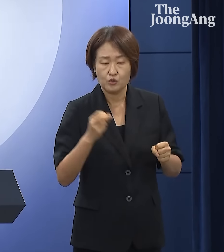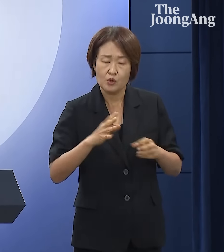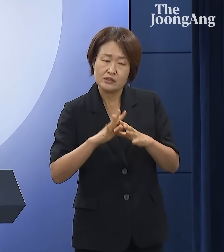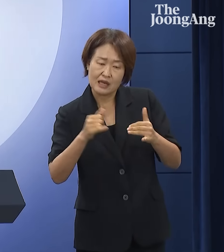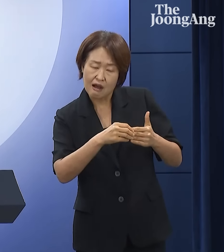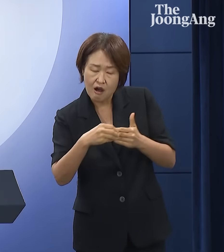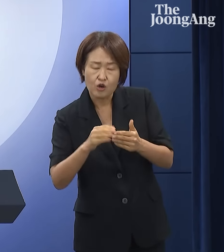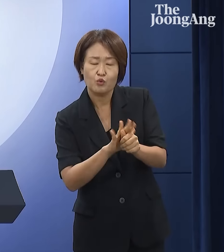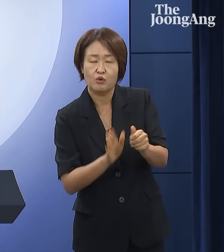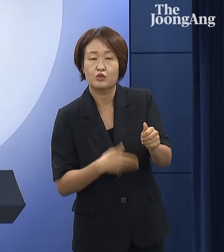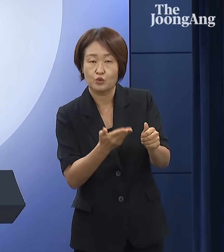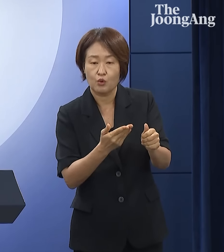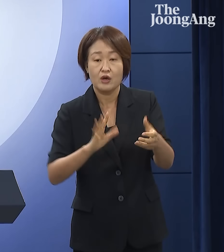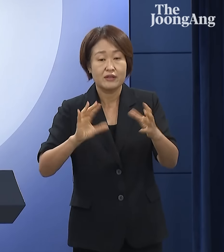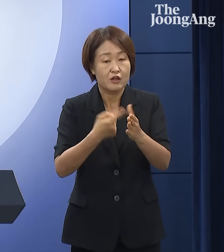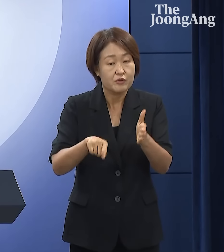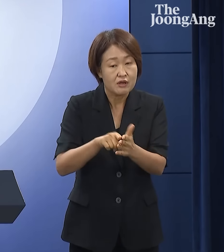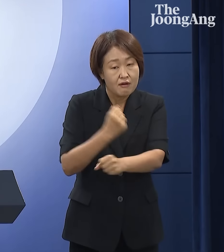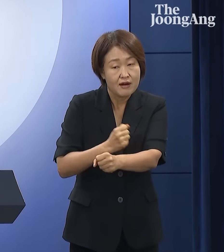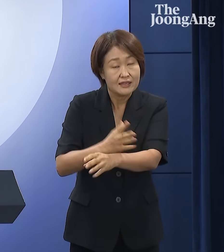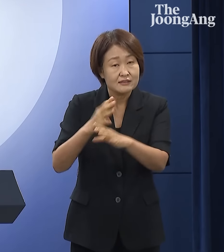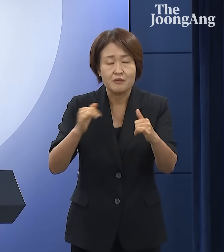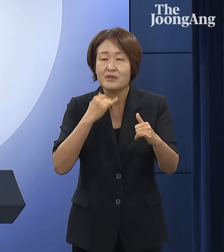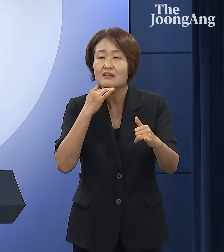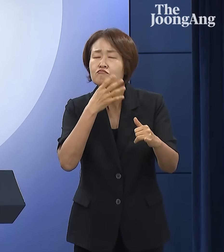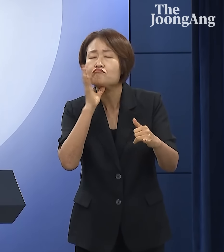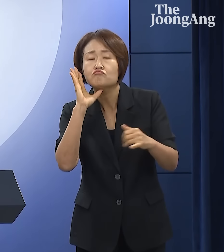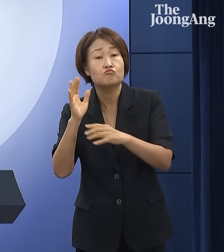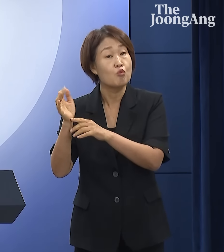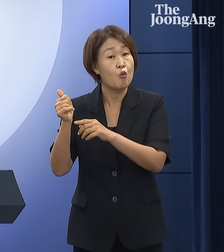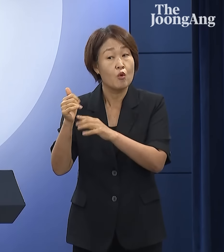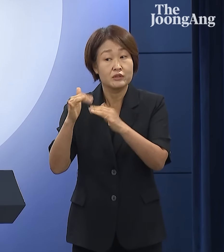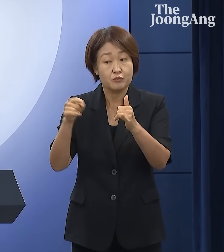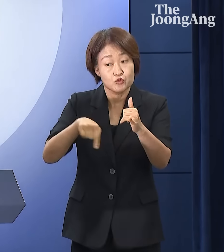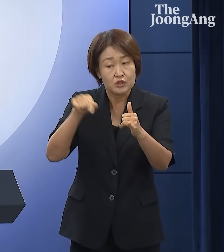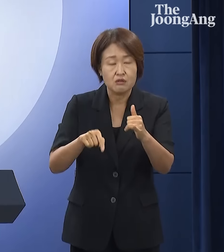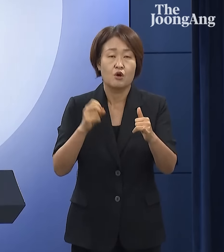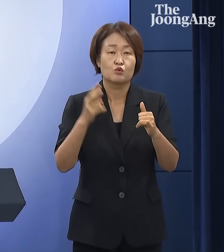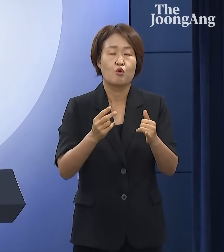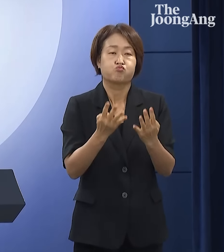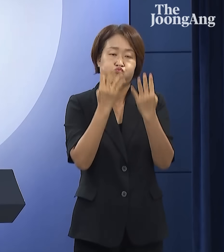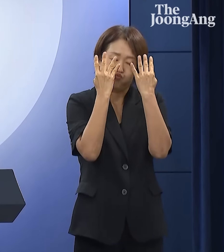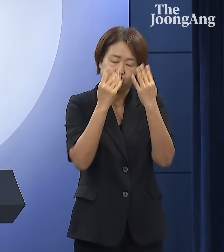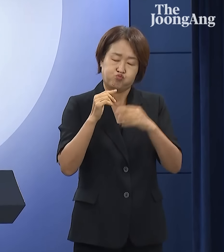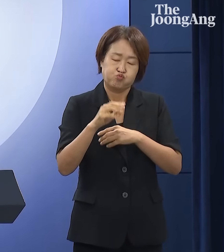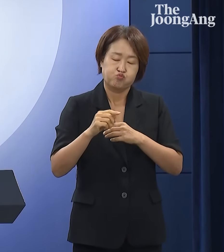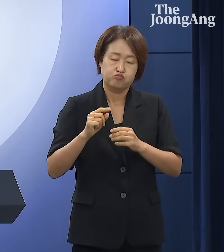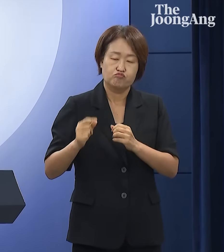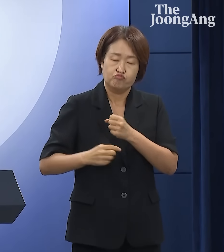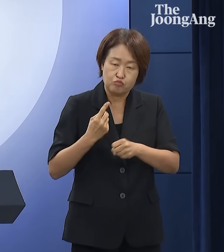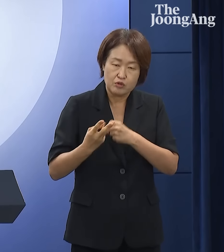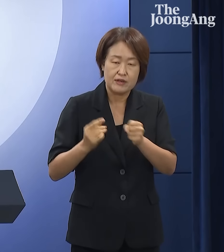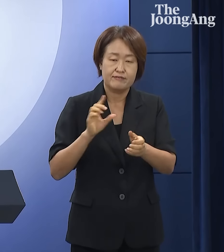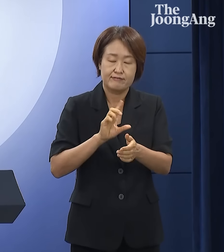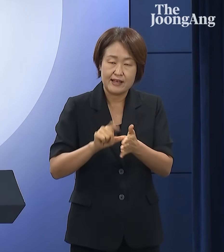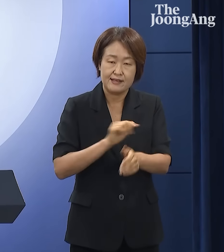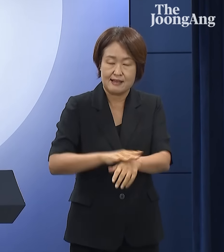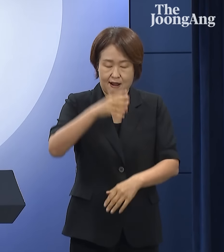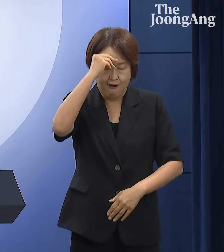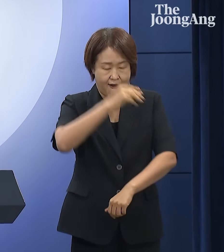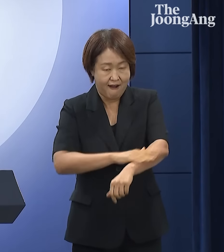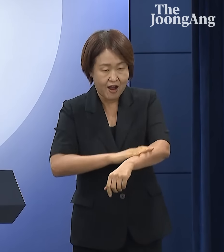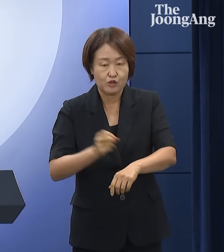고령의 국가유공자를 비롯하여 고령인 모범수용자와 중증신체장애자, 생계형